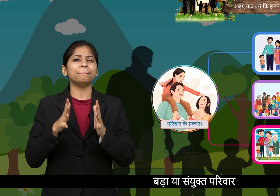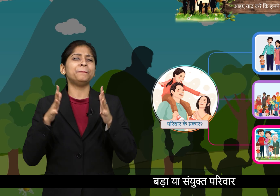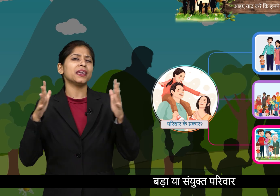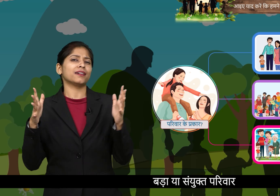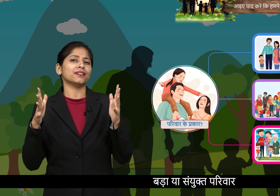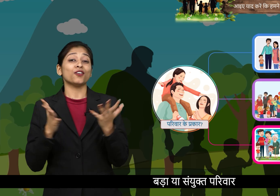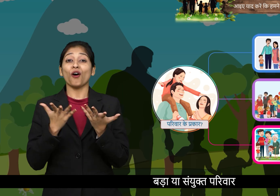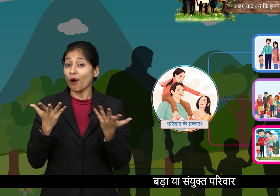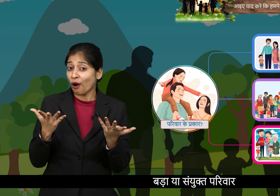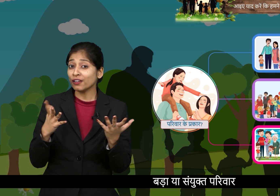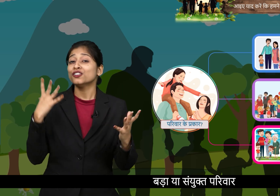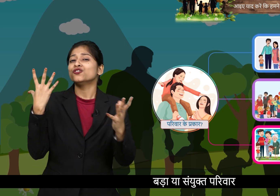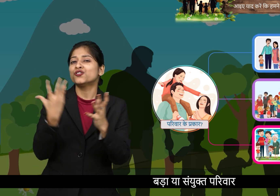बड़ा या संयुक्त परिवार।